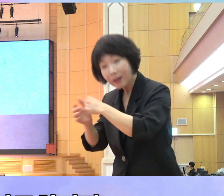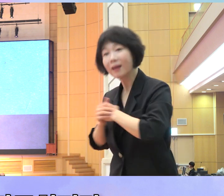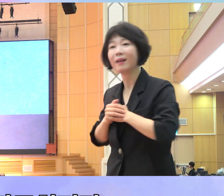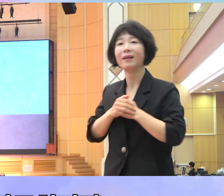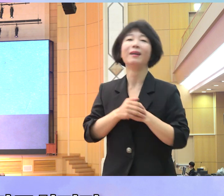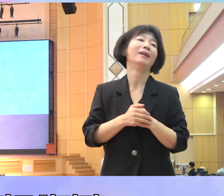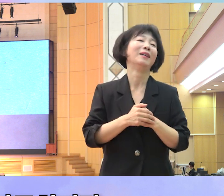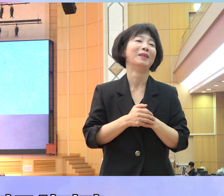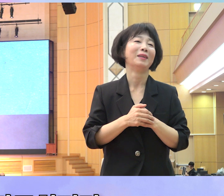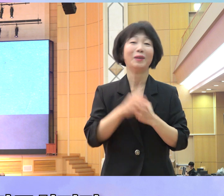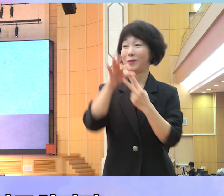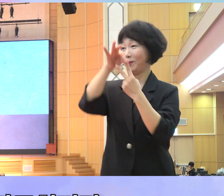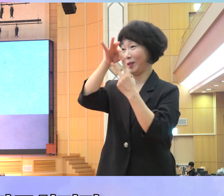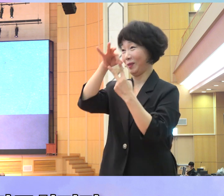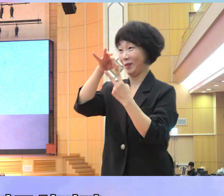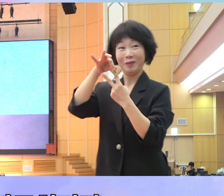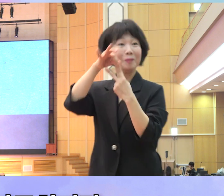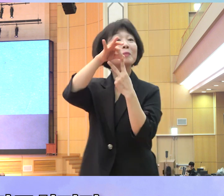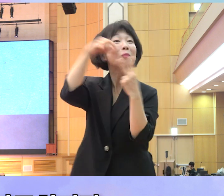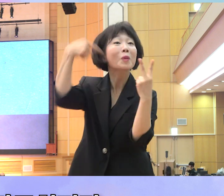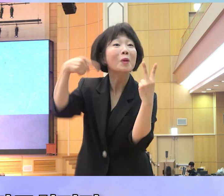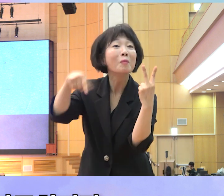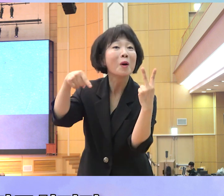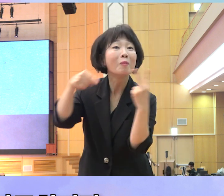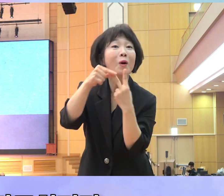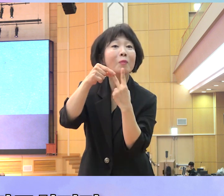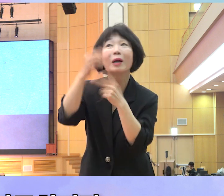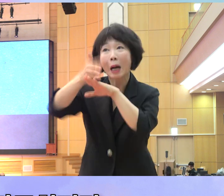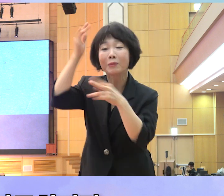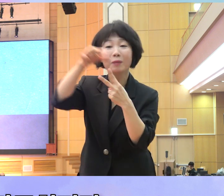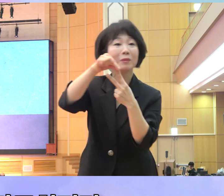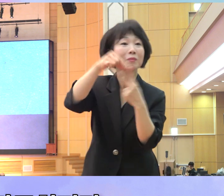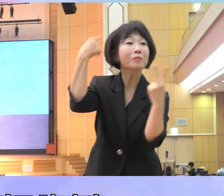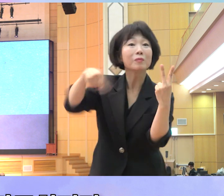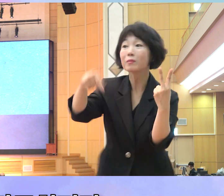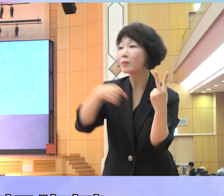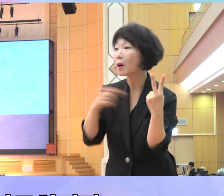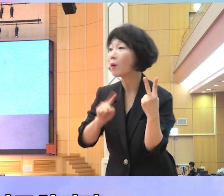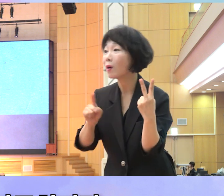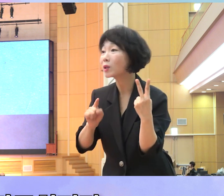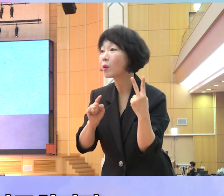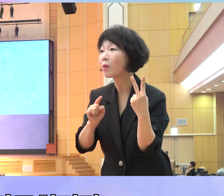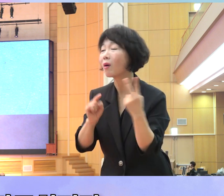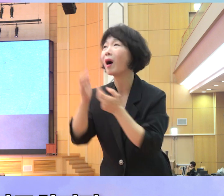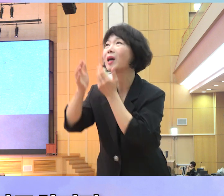이제 두 번째고, 첫 번째는 뭐냐? 하나님, 이 죄인이 왔습니다.